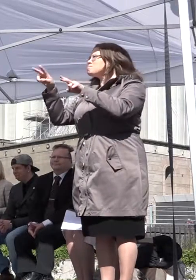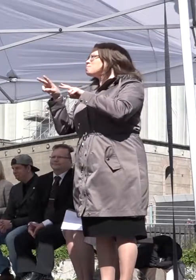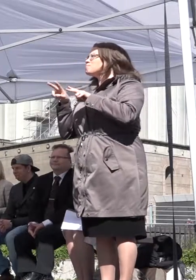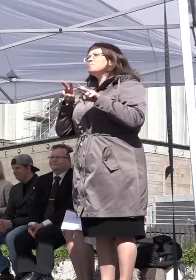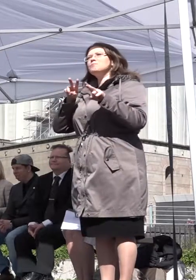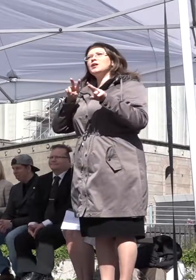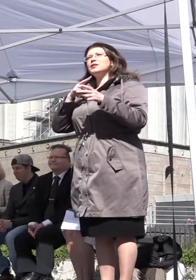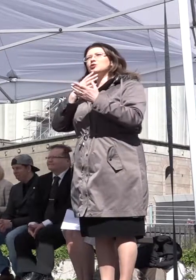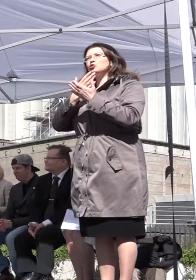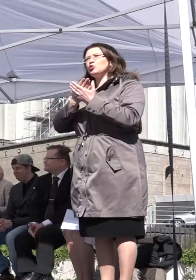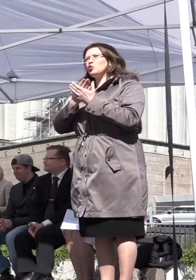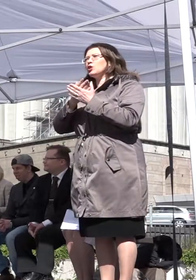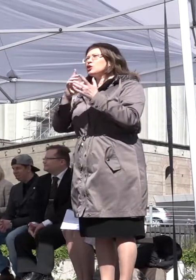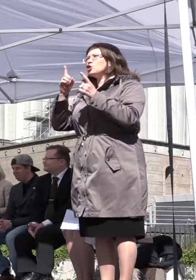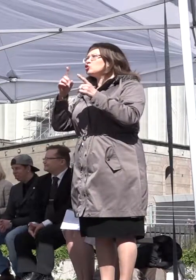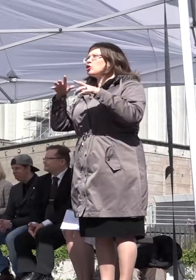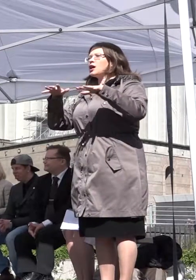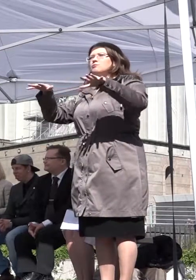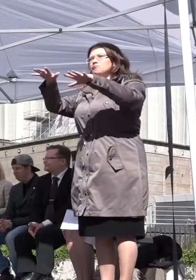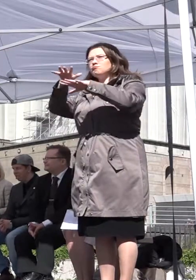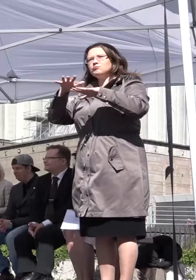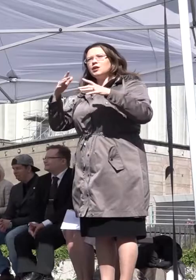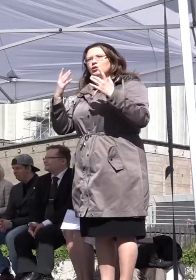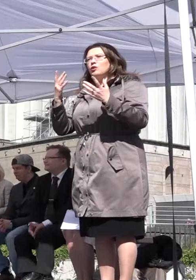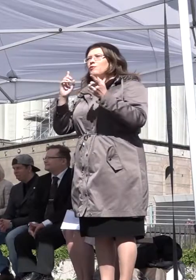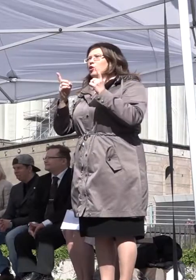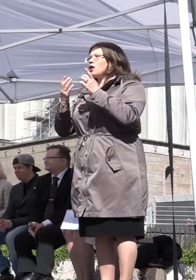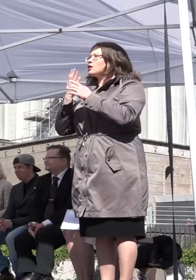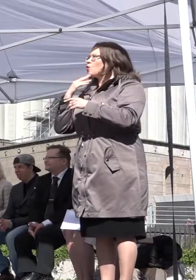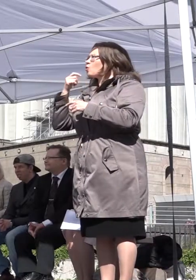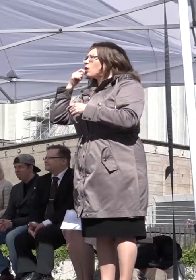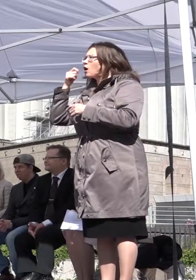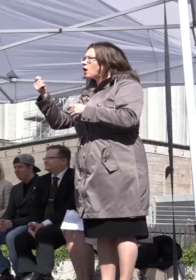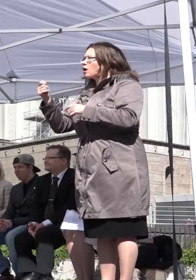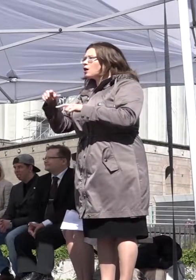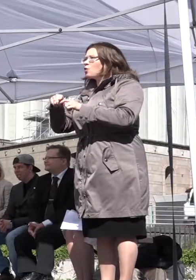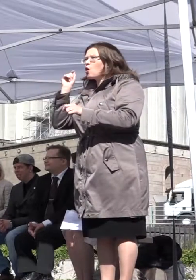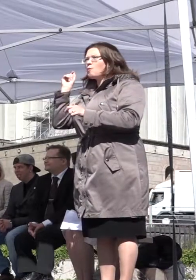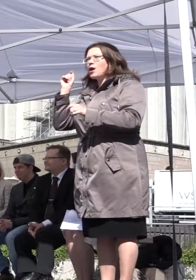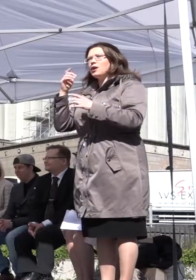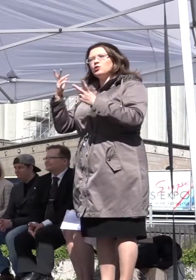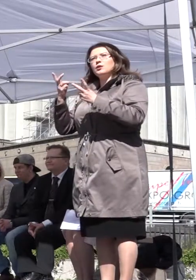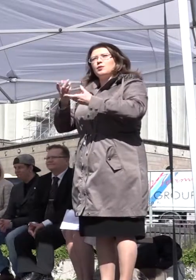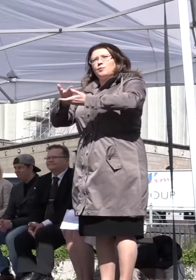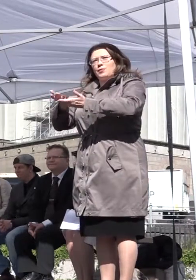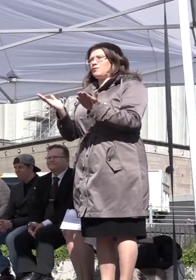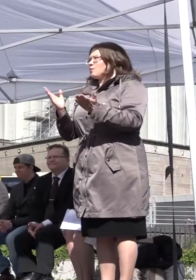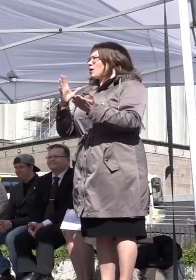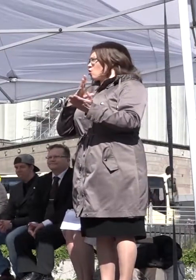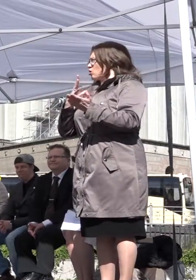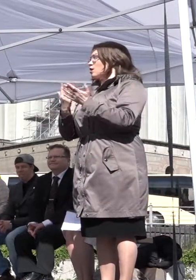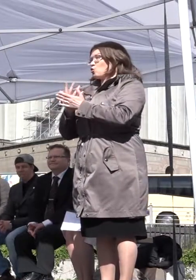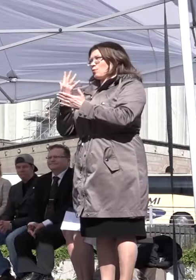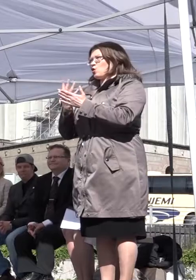katseenne. Nimittäin jossain tälläkin hetkellä ehkä joku bongaa on käynnissä performanssi tuolla